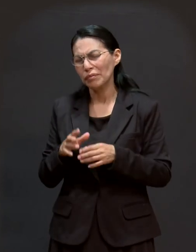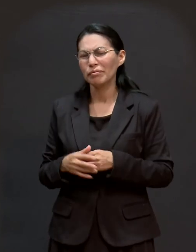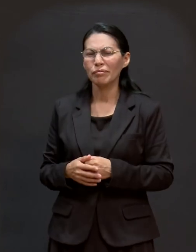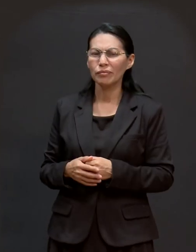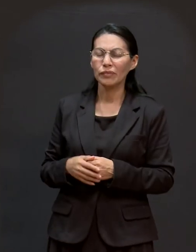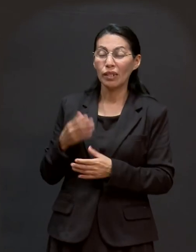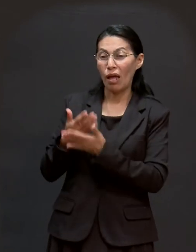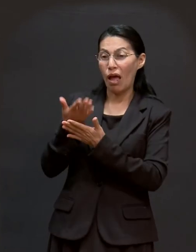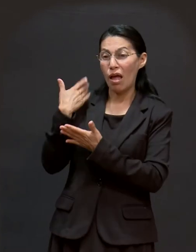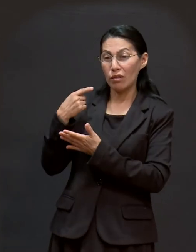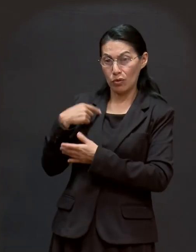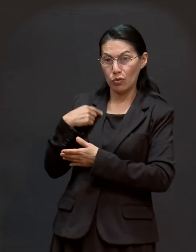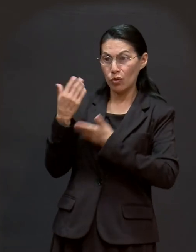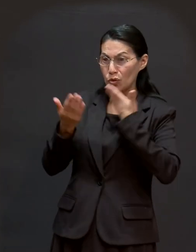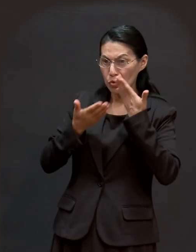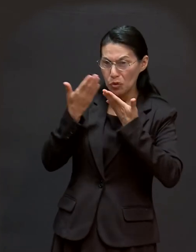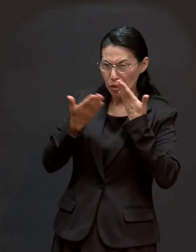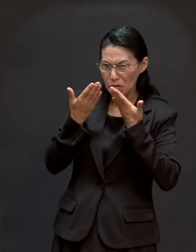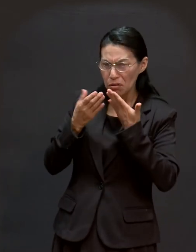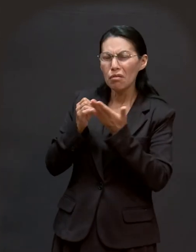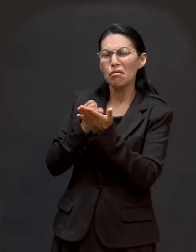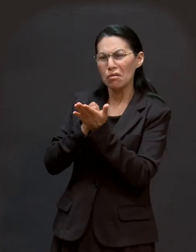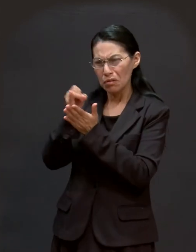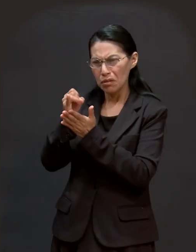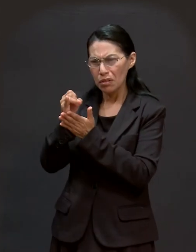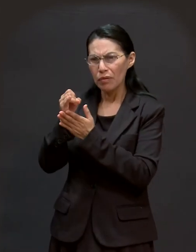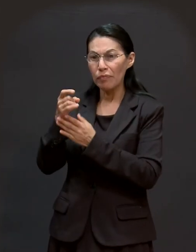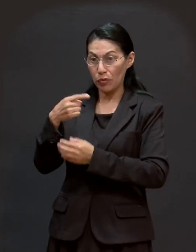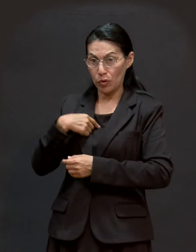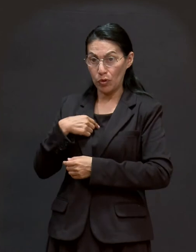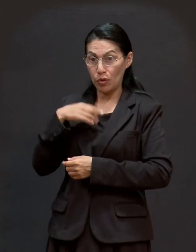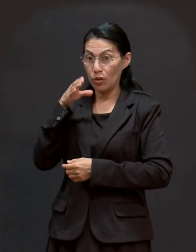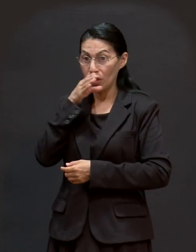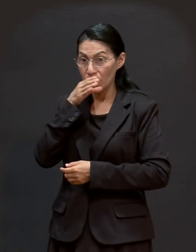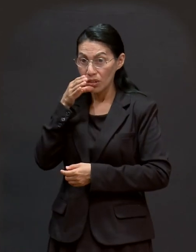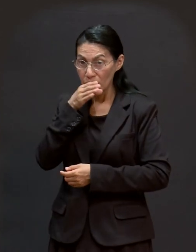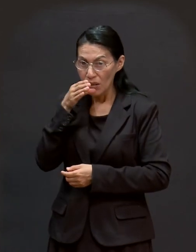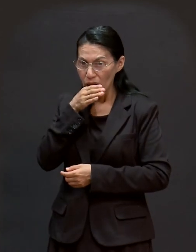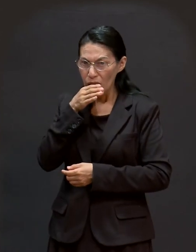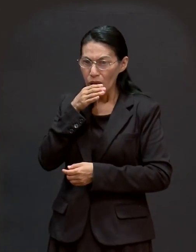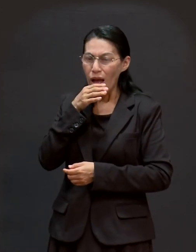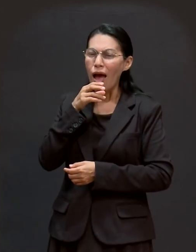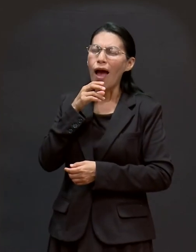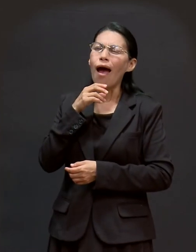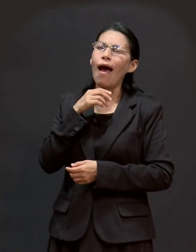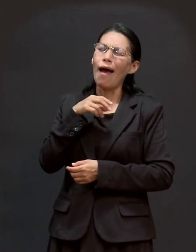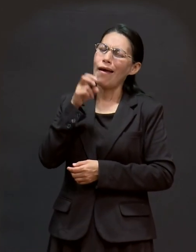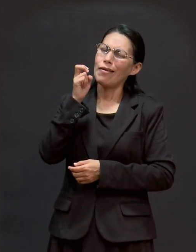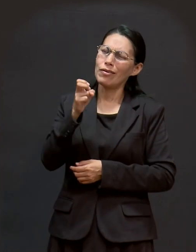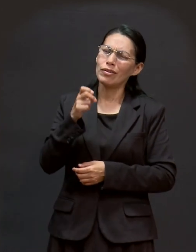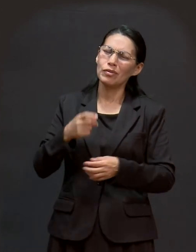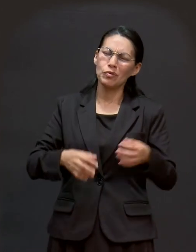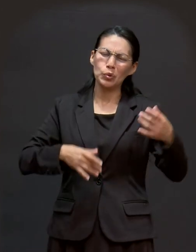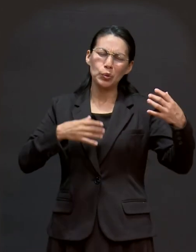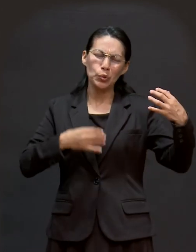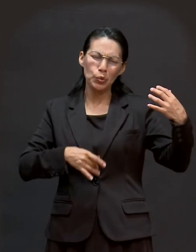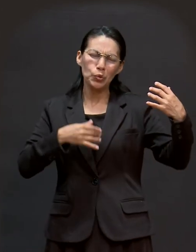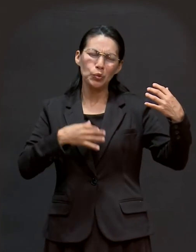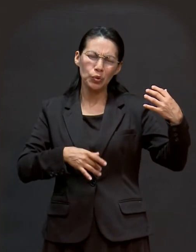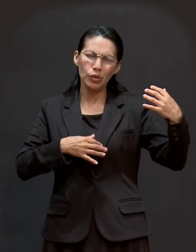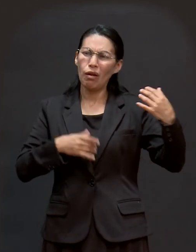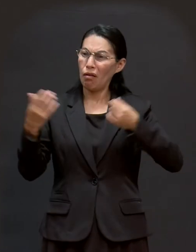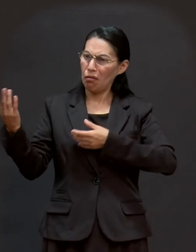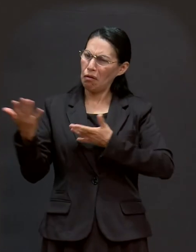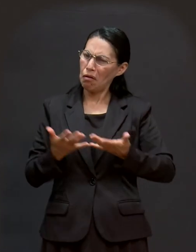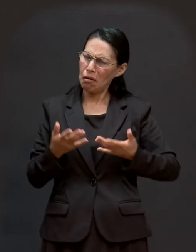yo fui un estudiante yo tomé una decisión de si yo también soy cristiano dice yo traje mi guitarra a la universidad